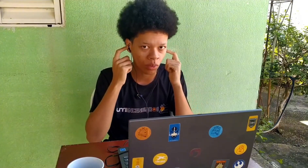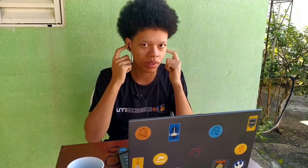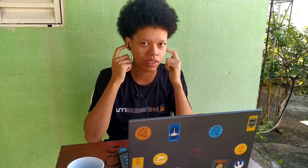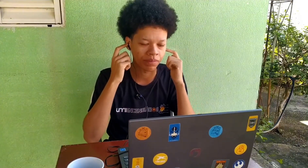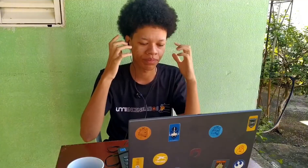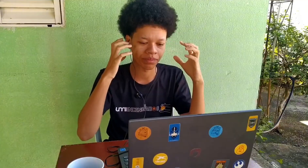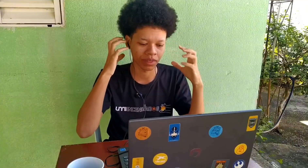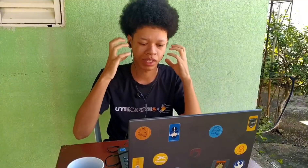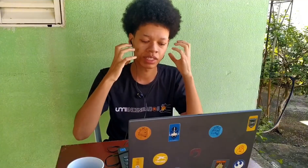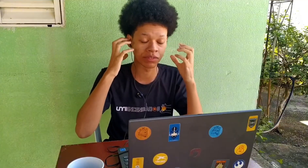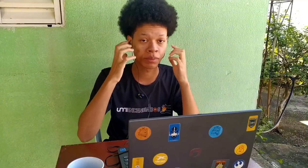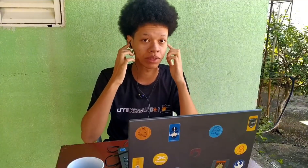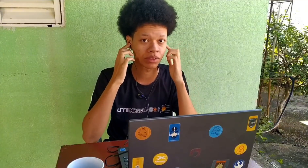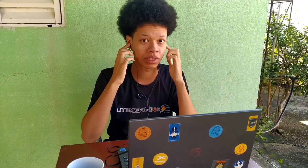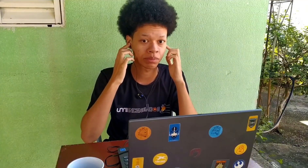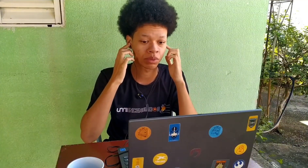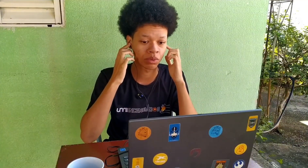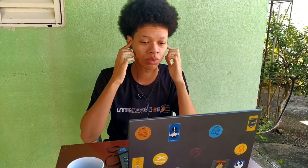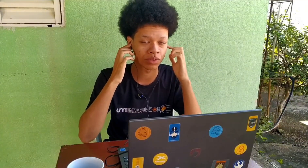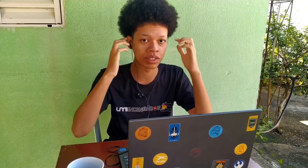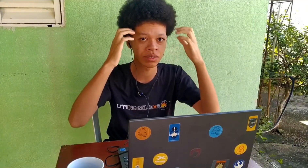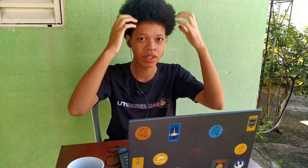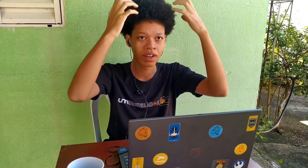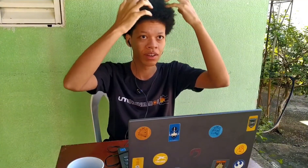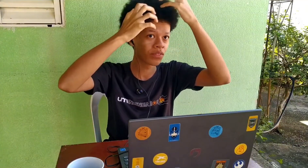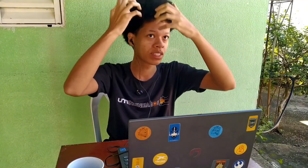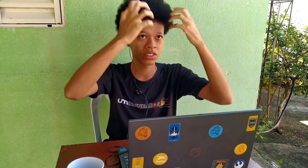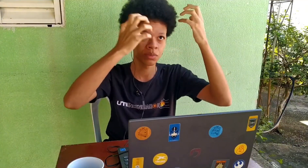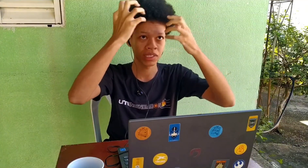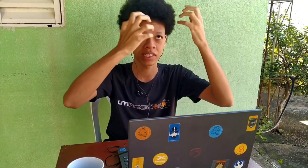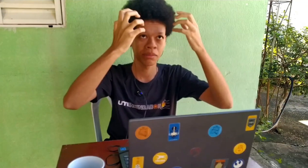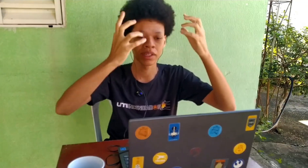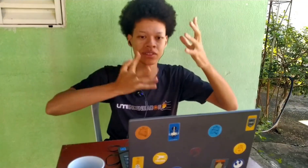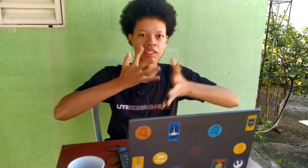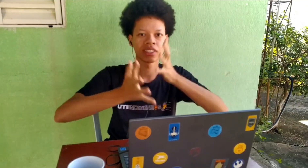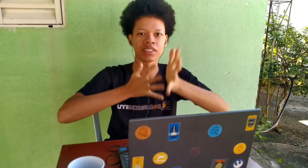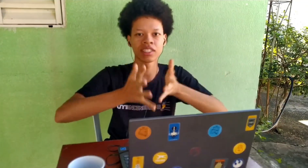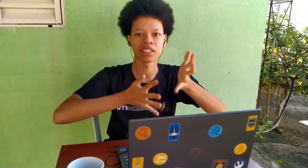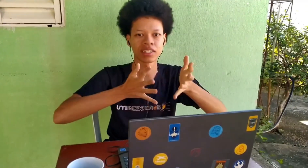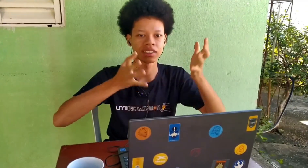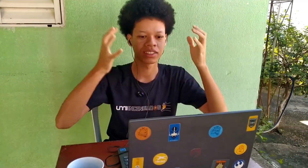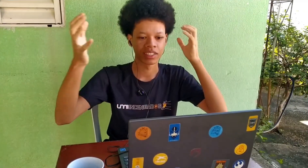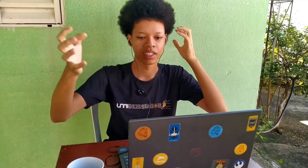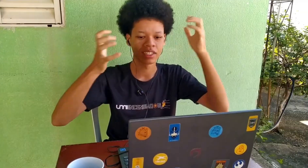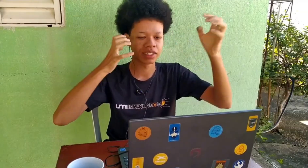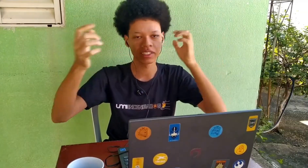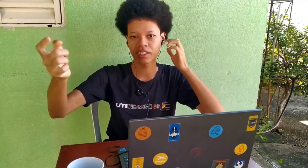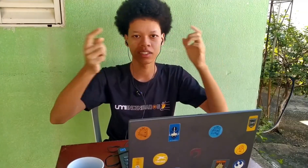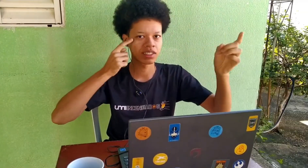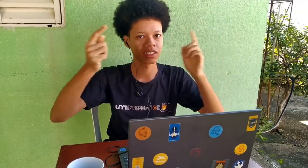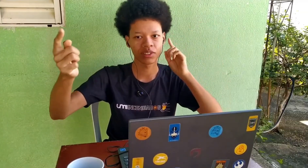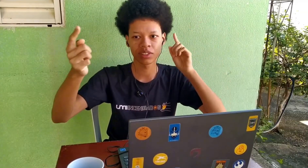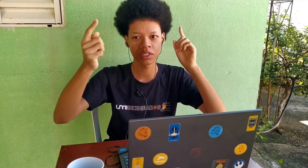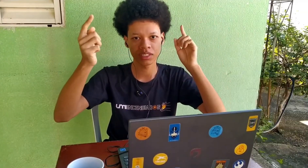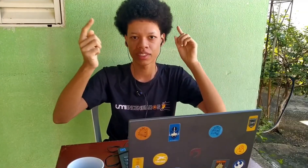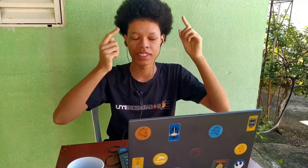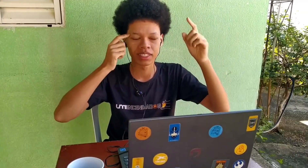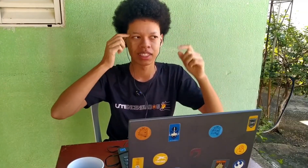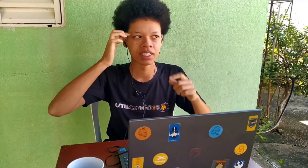né, as informações pelo ouvido, faz todo o processamento e sinaliza. Isso aqui, questão de